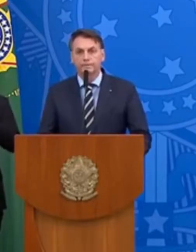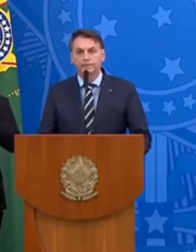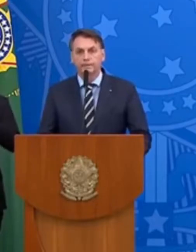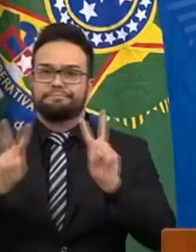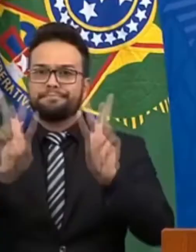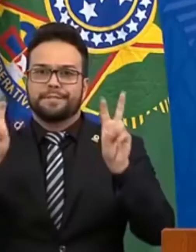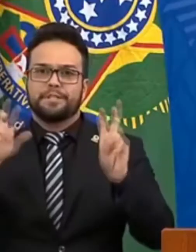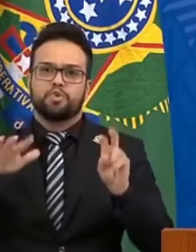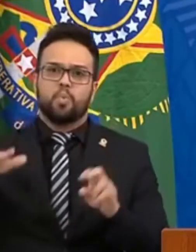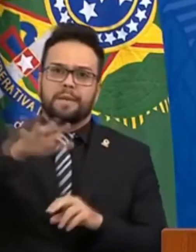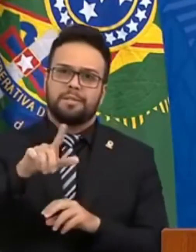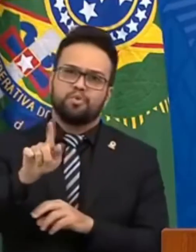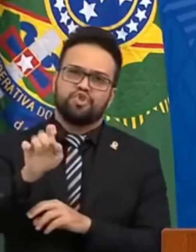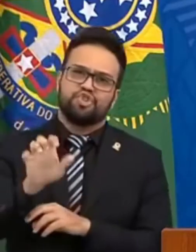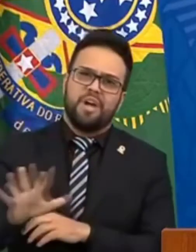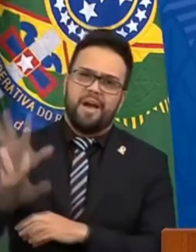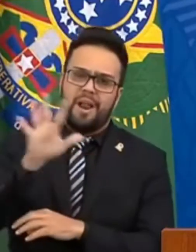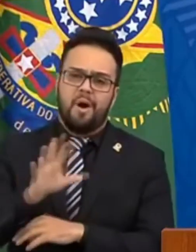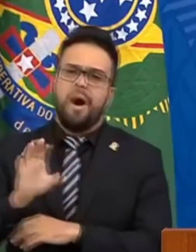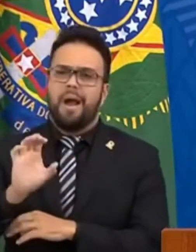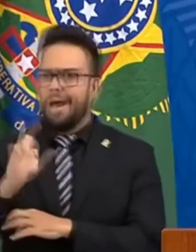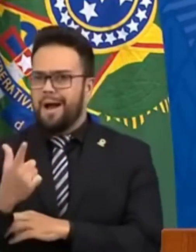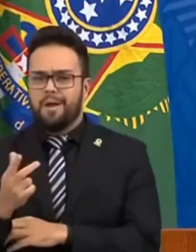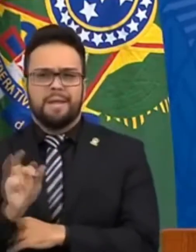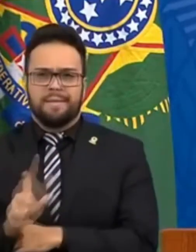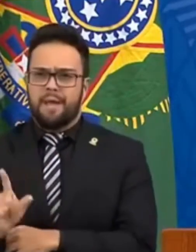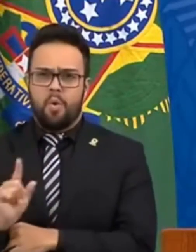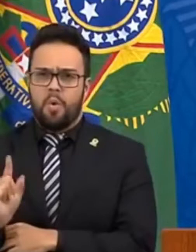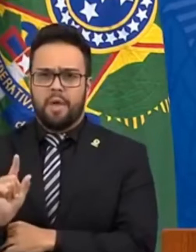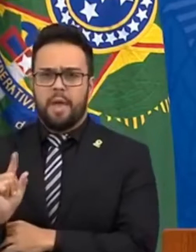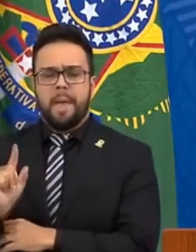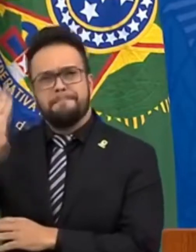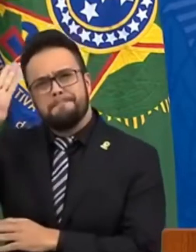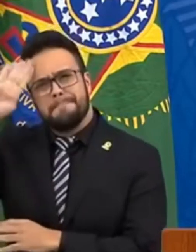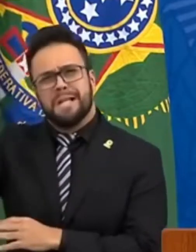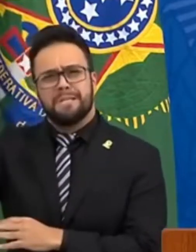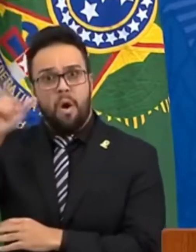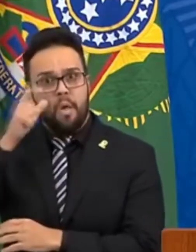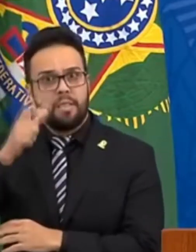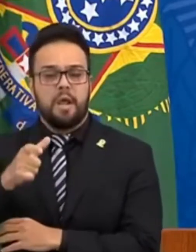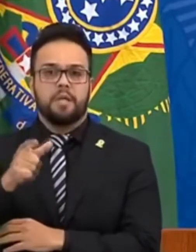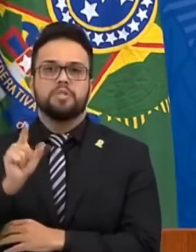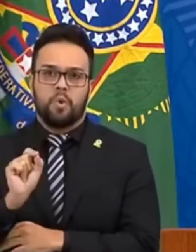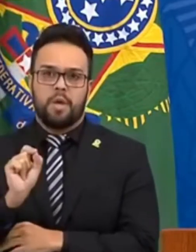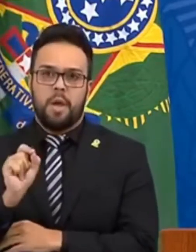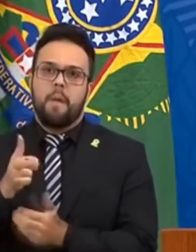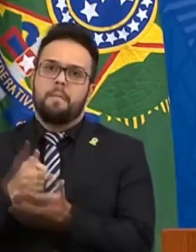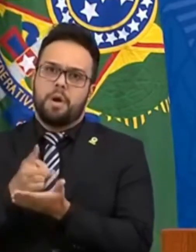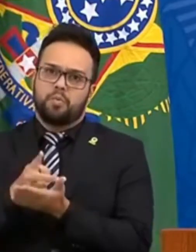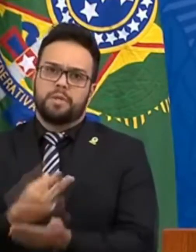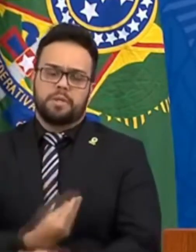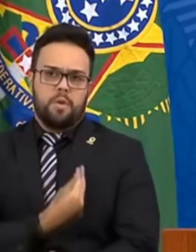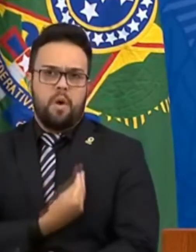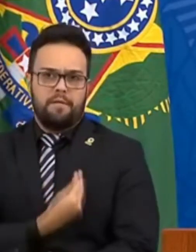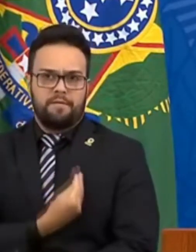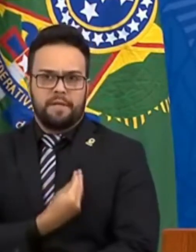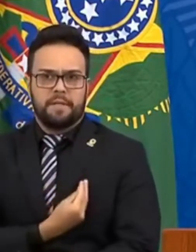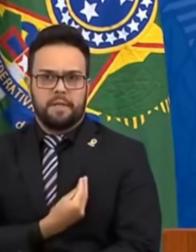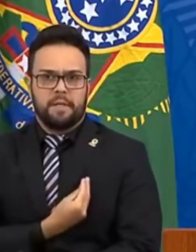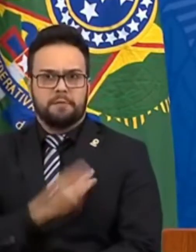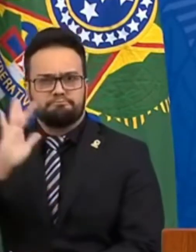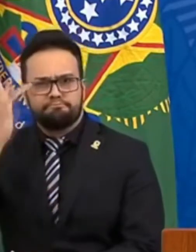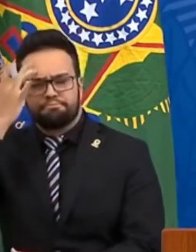como um todo sem abandonar obviamente o principal interesse a manutenção da vida mas sem